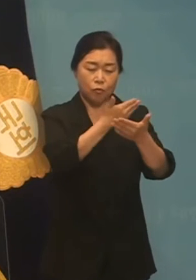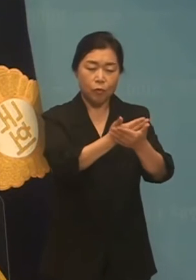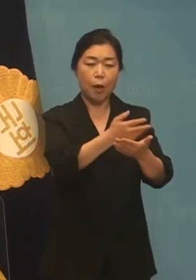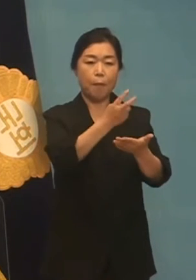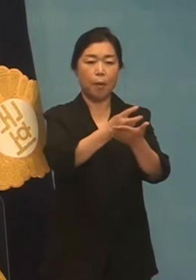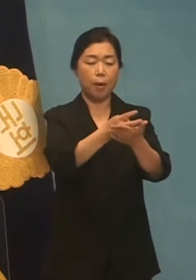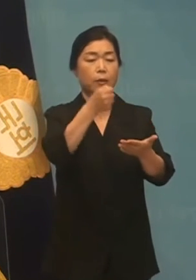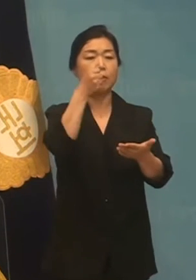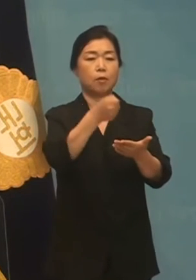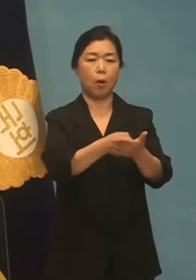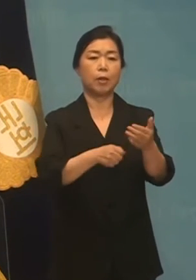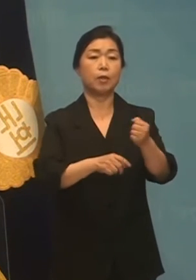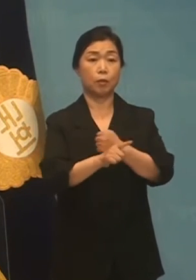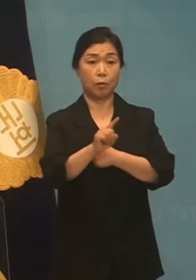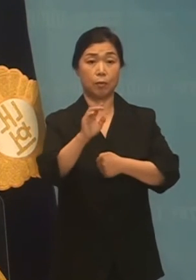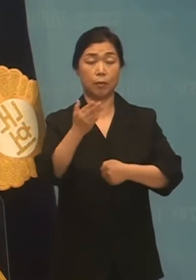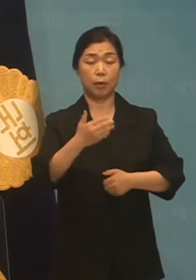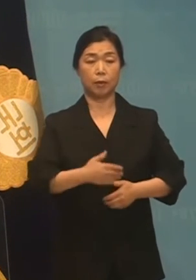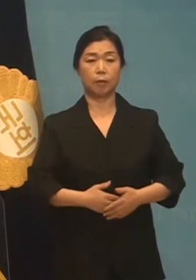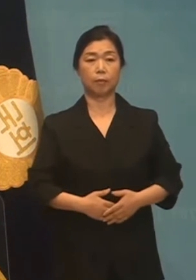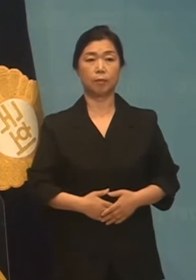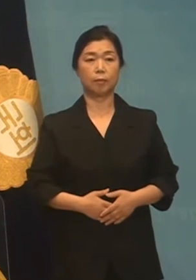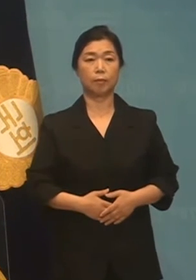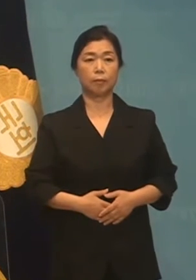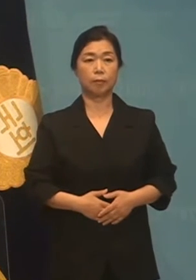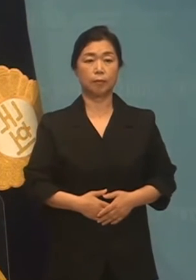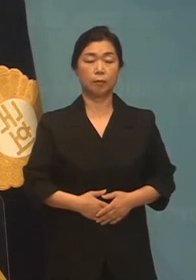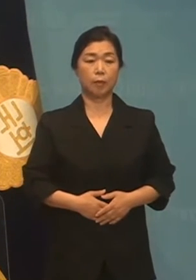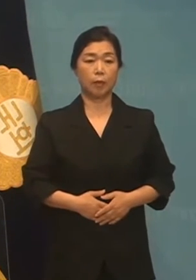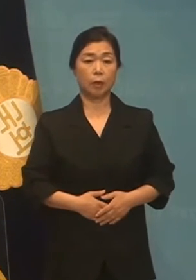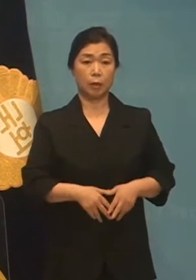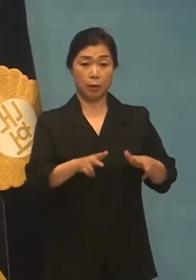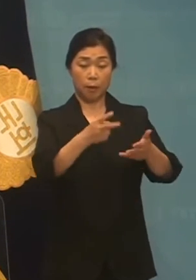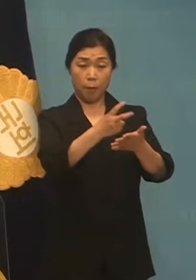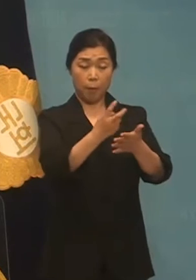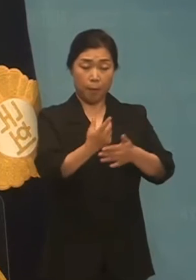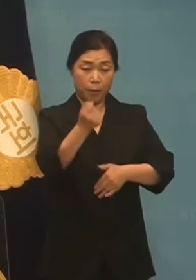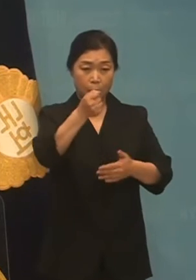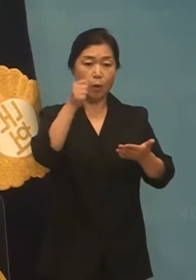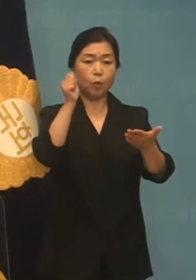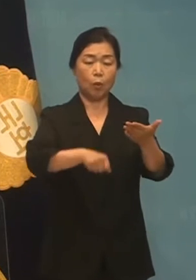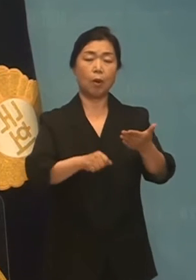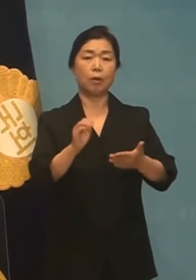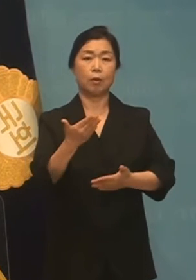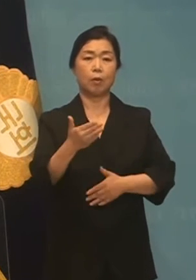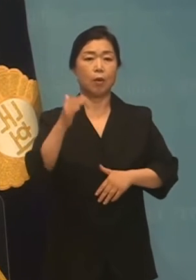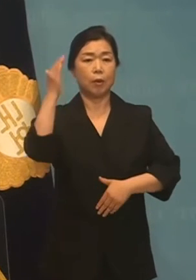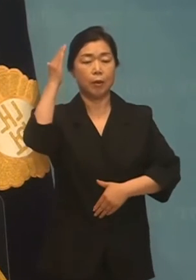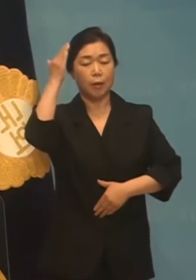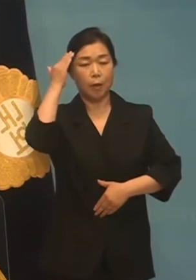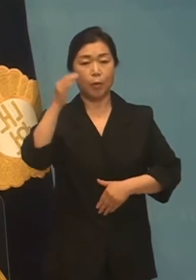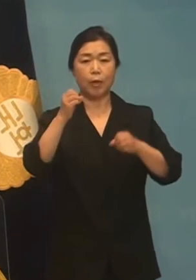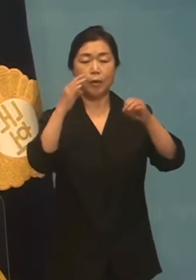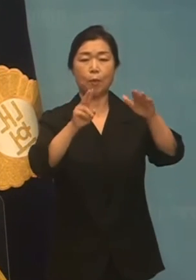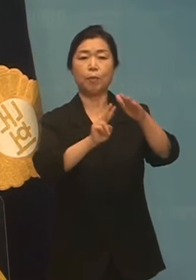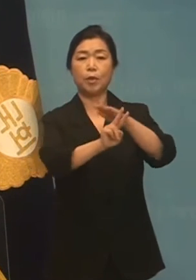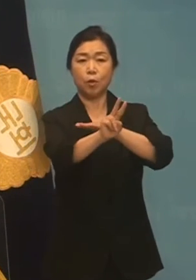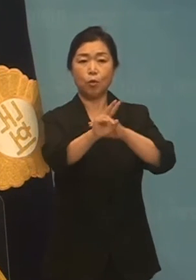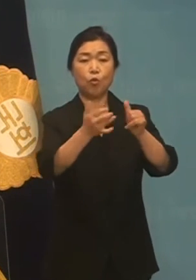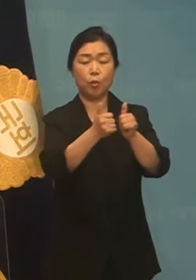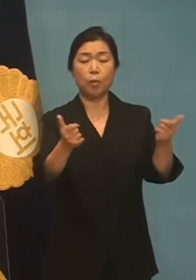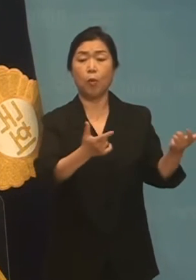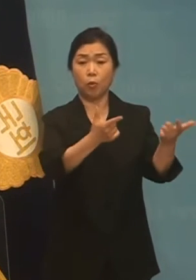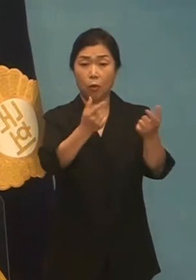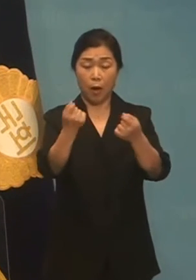법안으로 지정한 이유입니다. 이런 법안이 조속히 통과되어 대한민국의 새로운 비전으로 국민